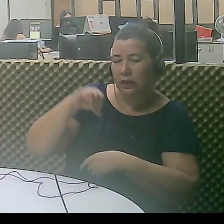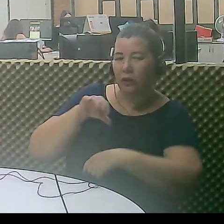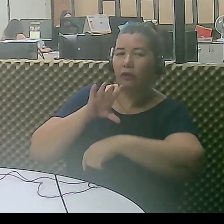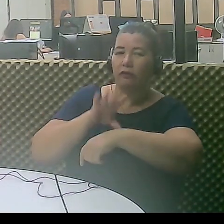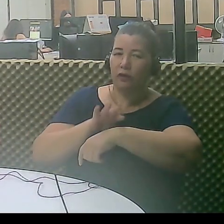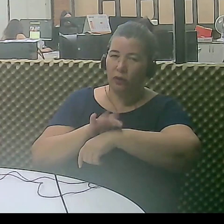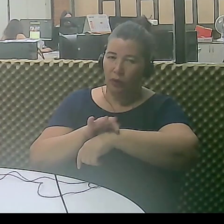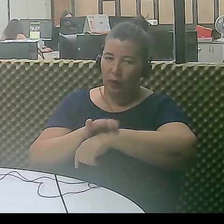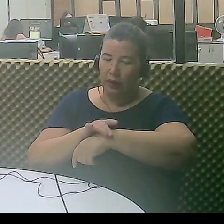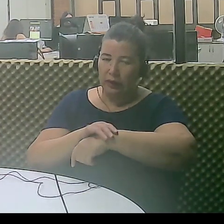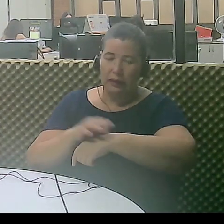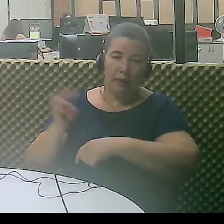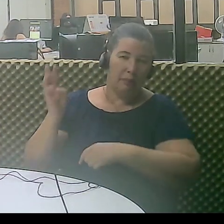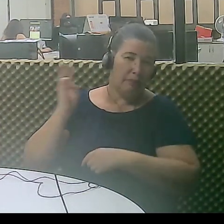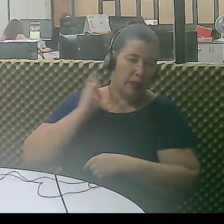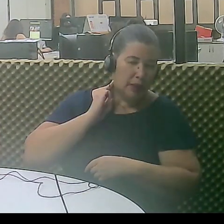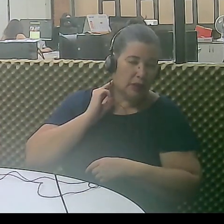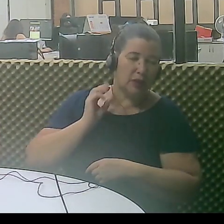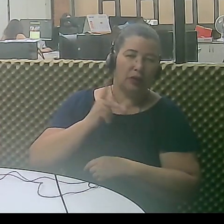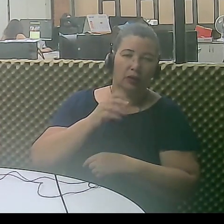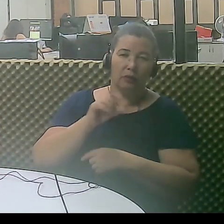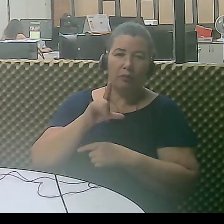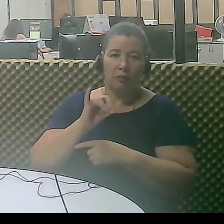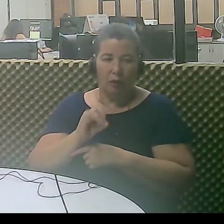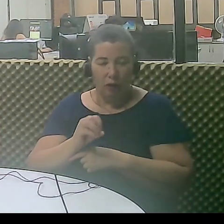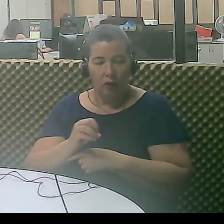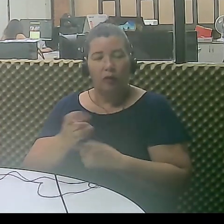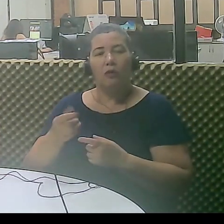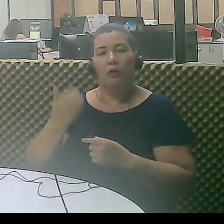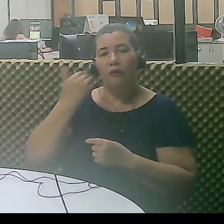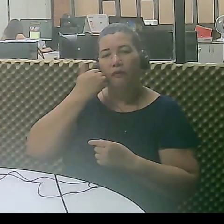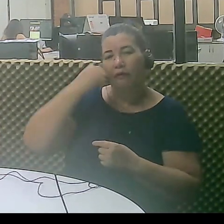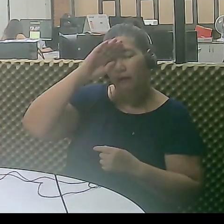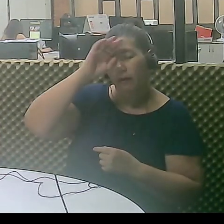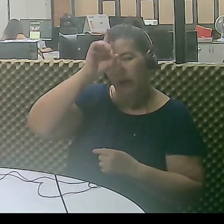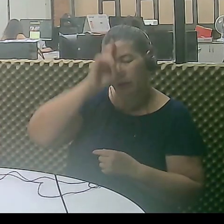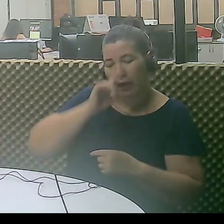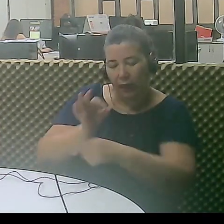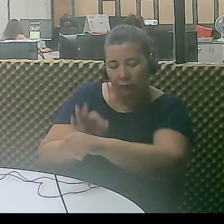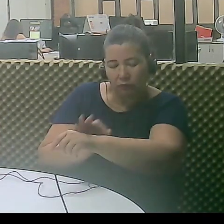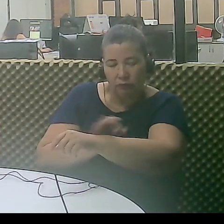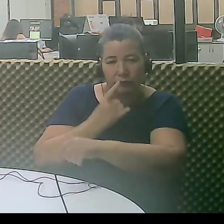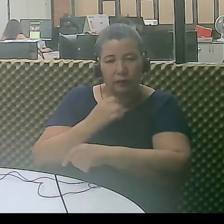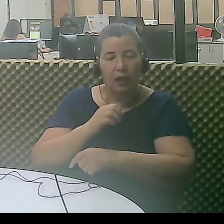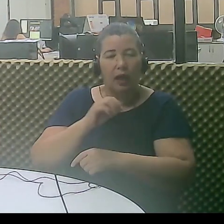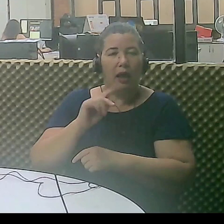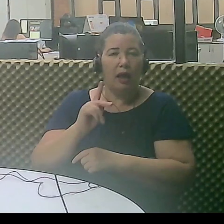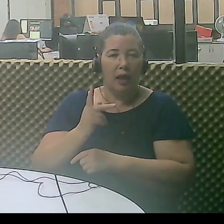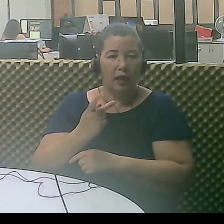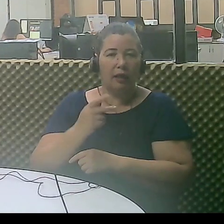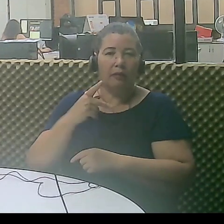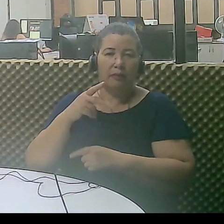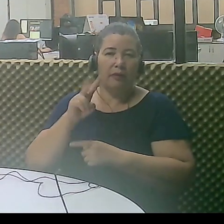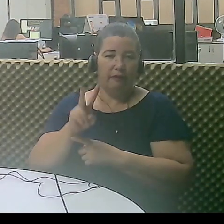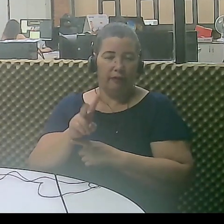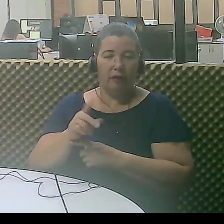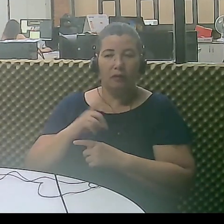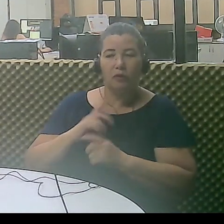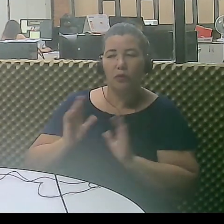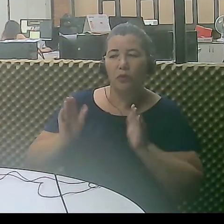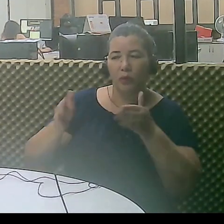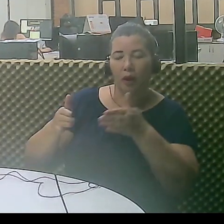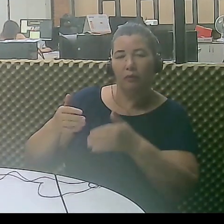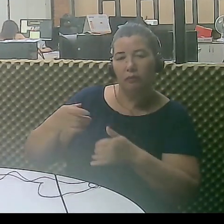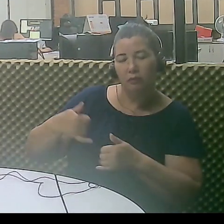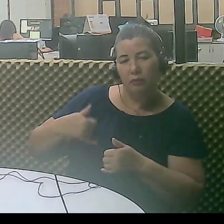entre elas meningite, poliomielite, febre amarela, sarampo e HPV. O público-alvo são pessoas com idade